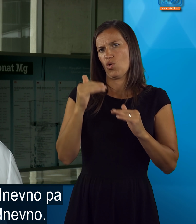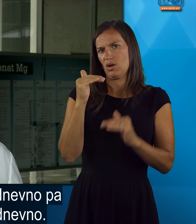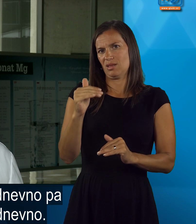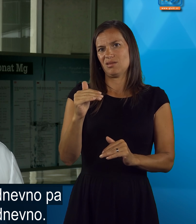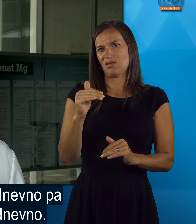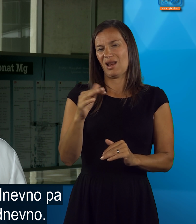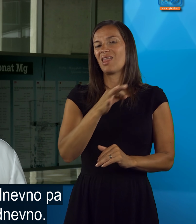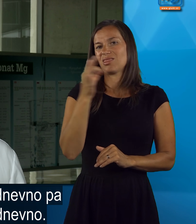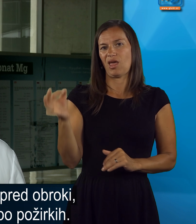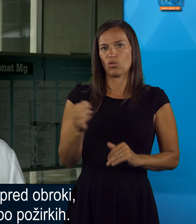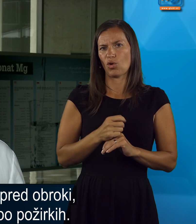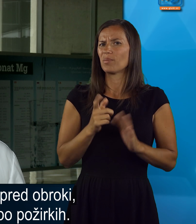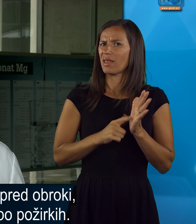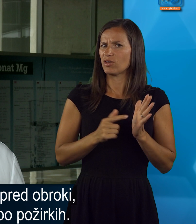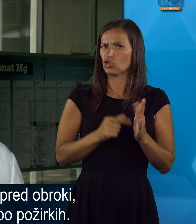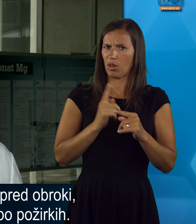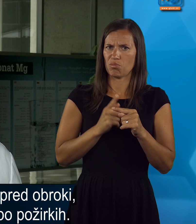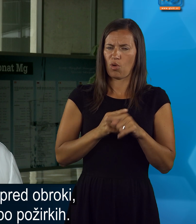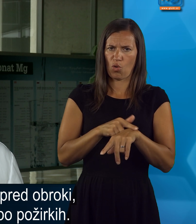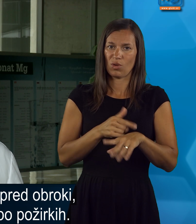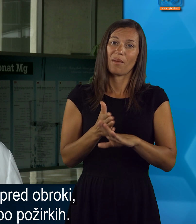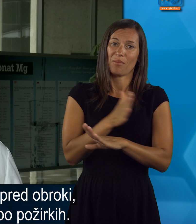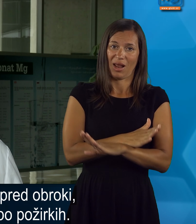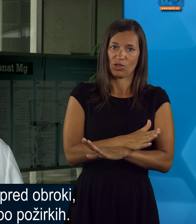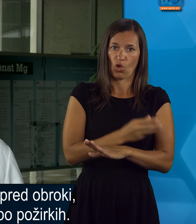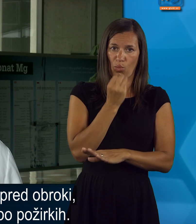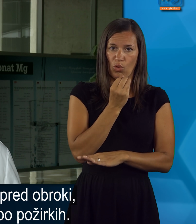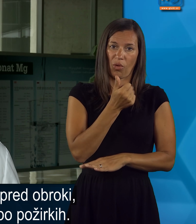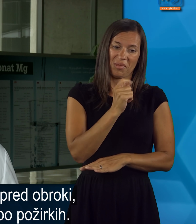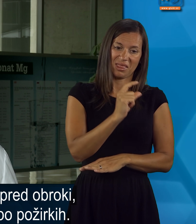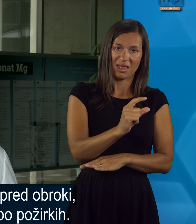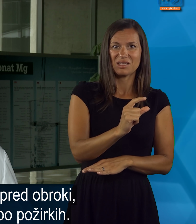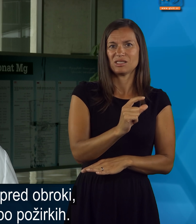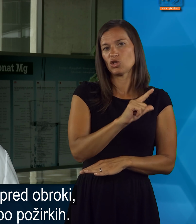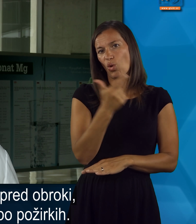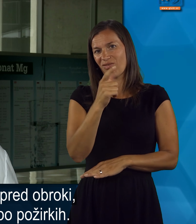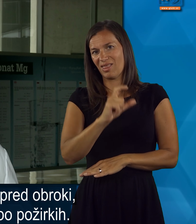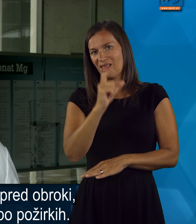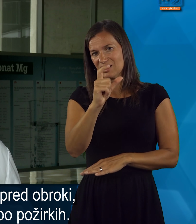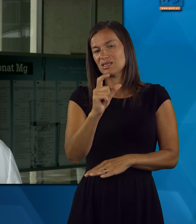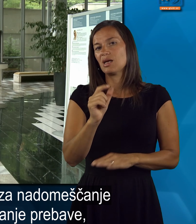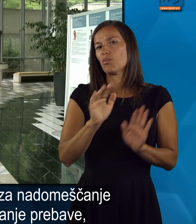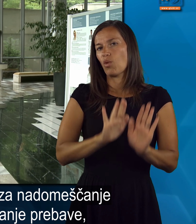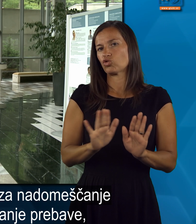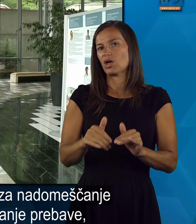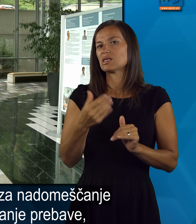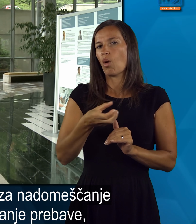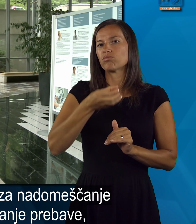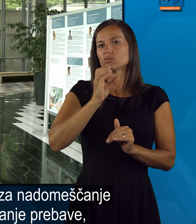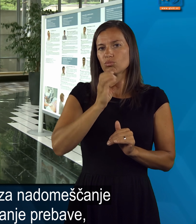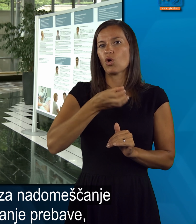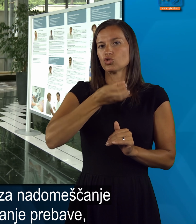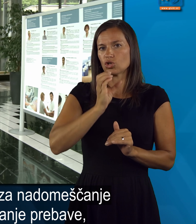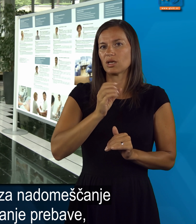litra dnevno, največkrat pol ure pred obrokom, deci do 2, počasi po požirkih. Ta je, kot sem že